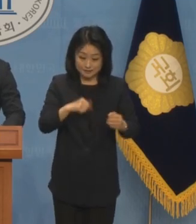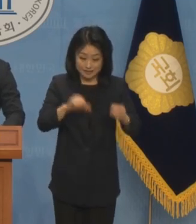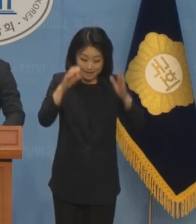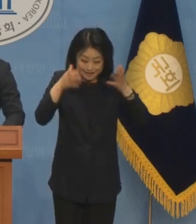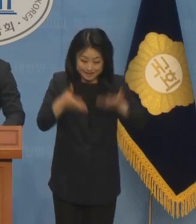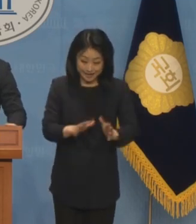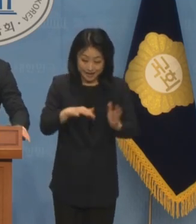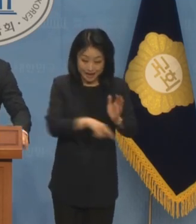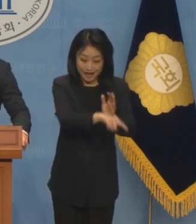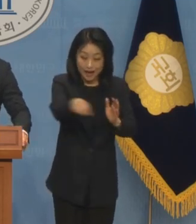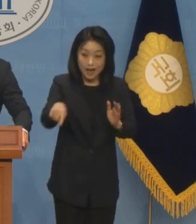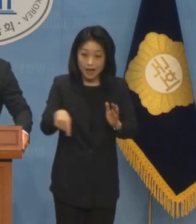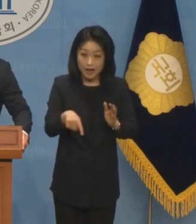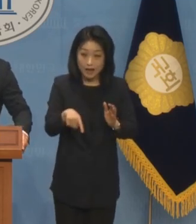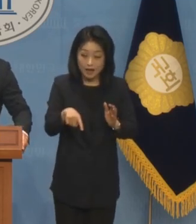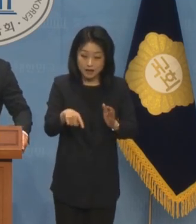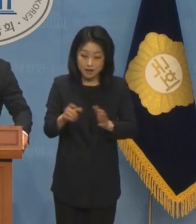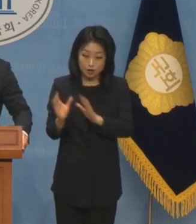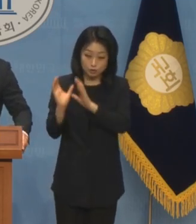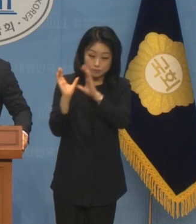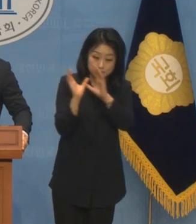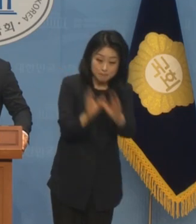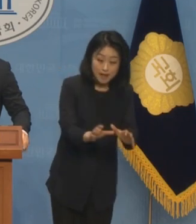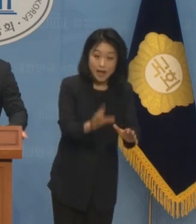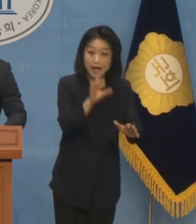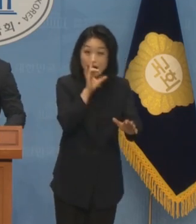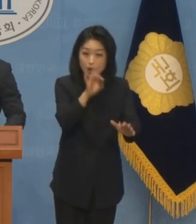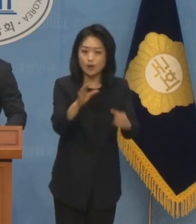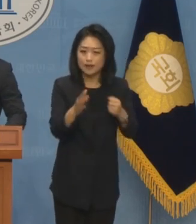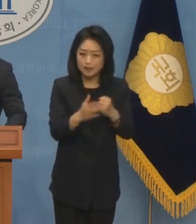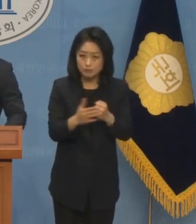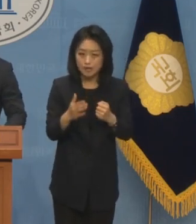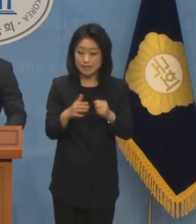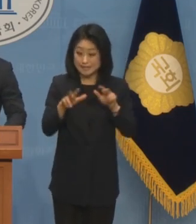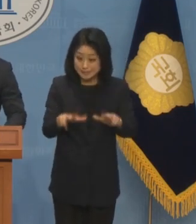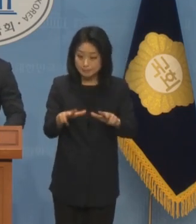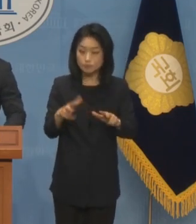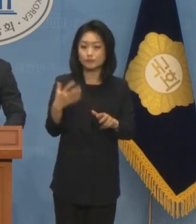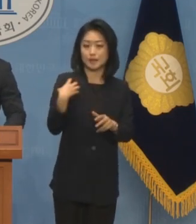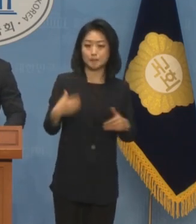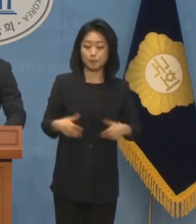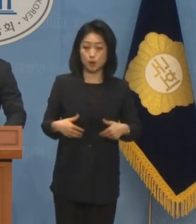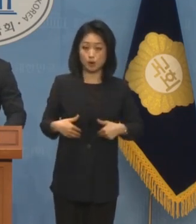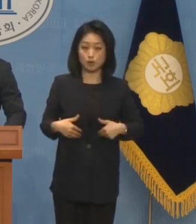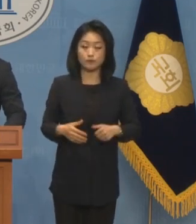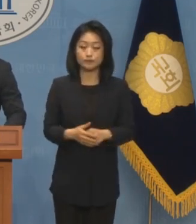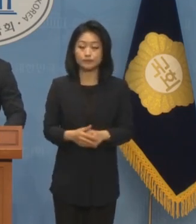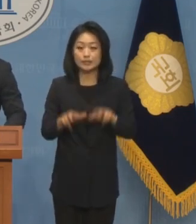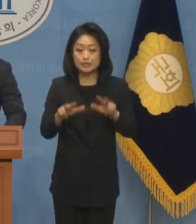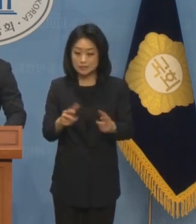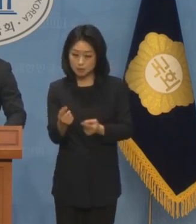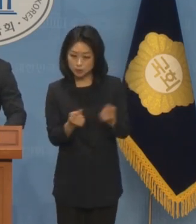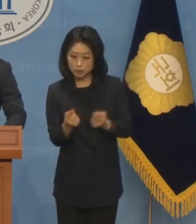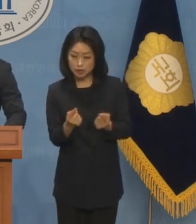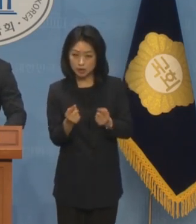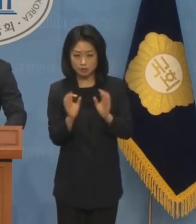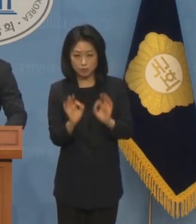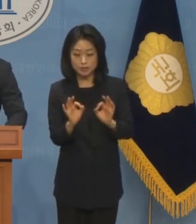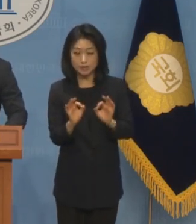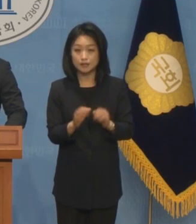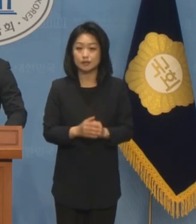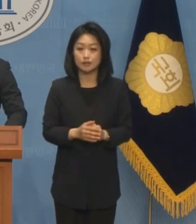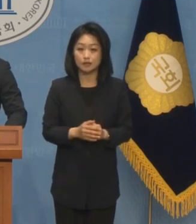전가해서는 안 된다는 상식과 공정의 문제입니다 지금의 모수 조정의 틀 안에서는 고갈 시점의 미래